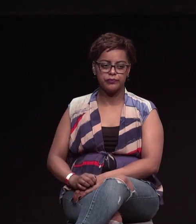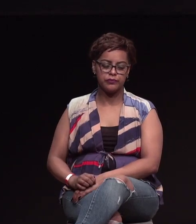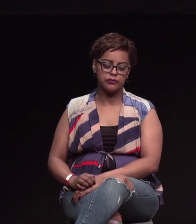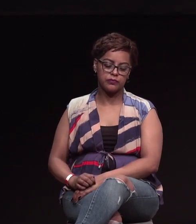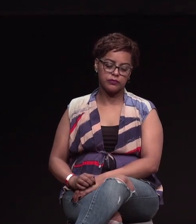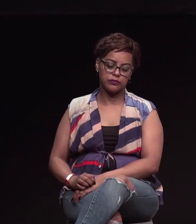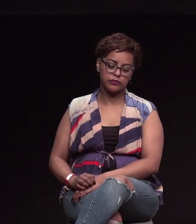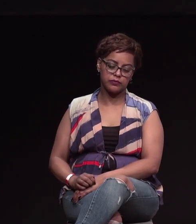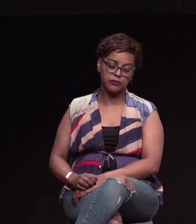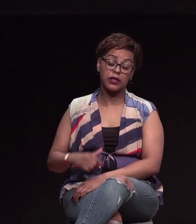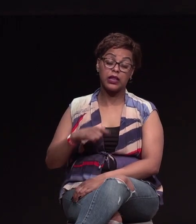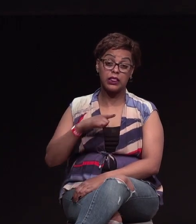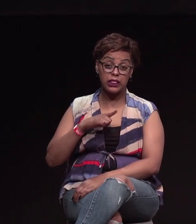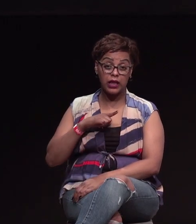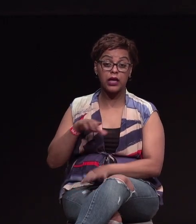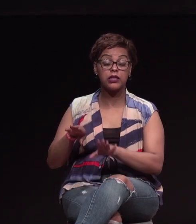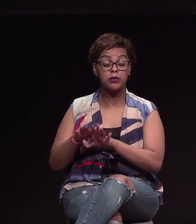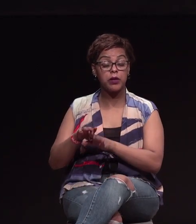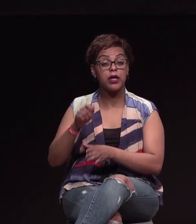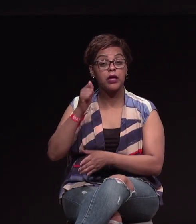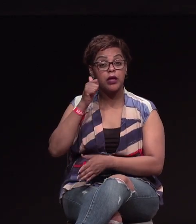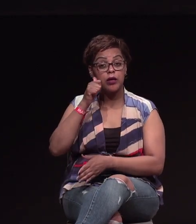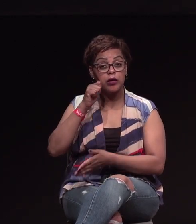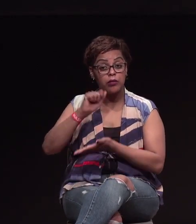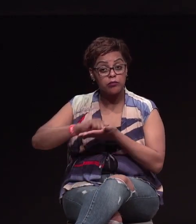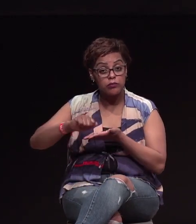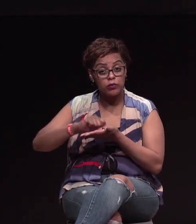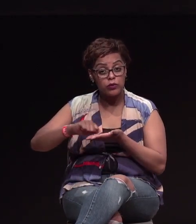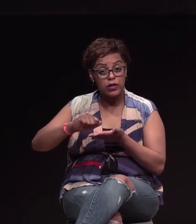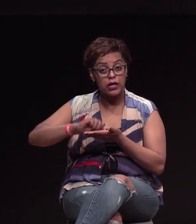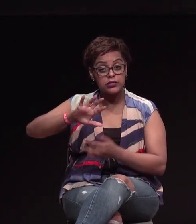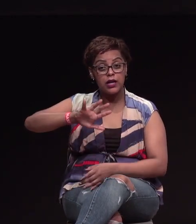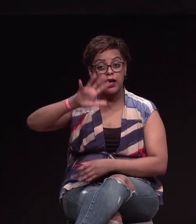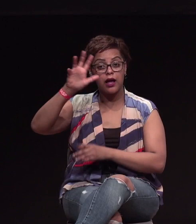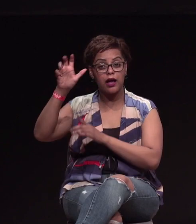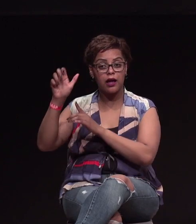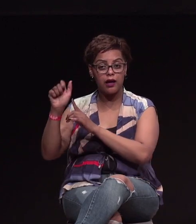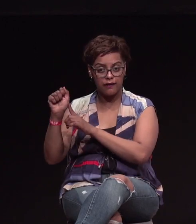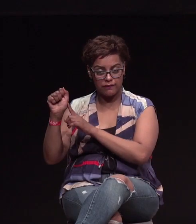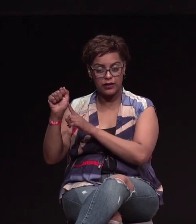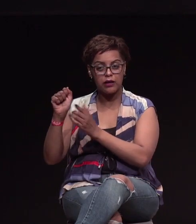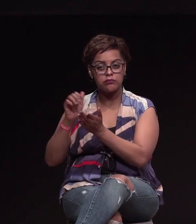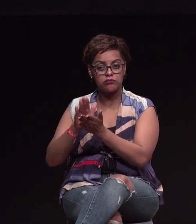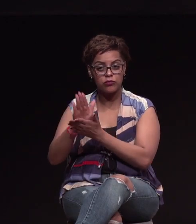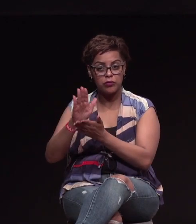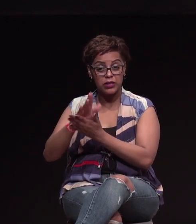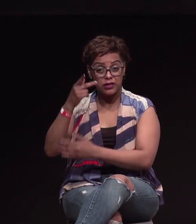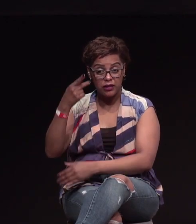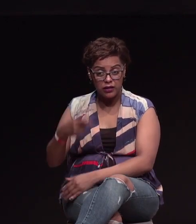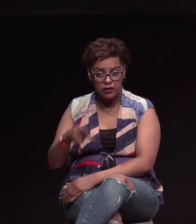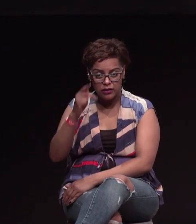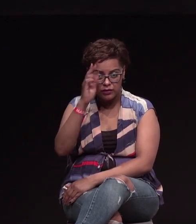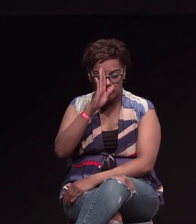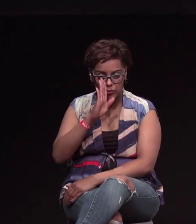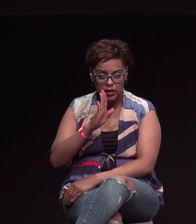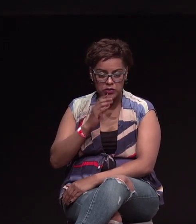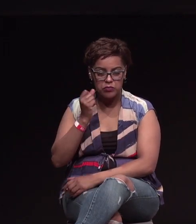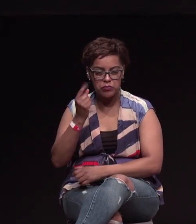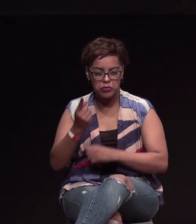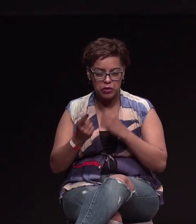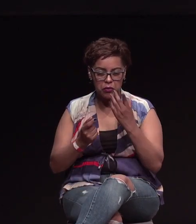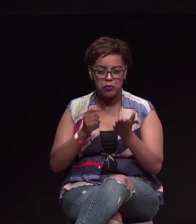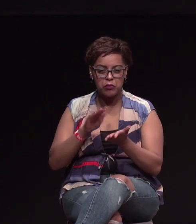Tem autoras africanas sendo publicadas no Brasil por várias editoras,